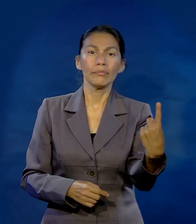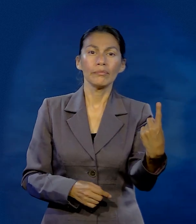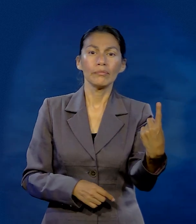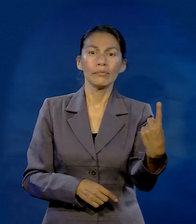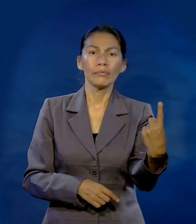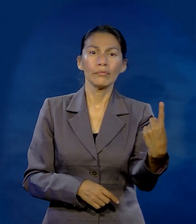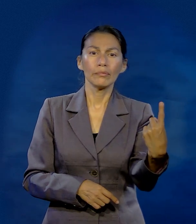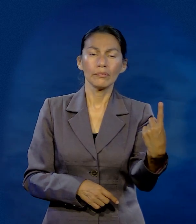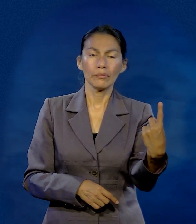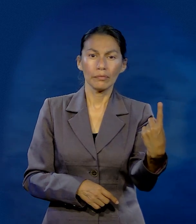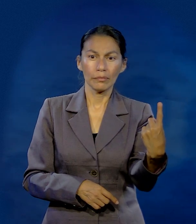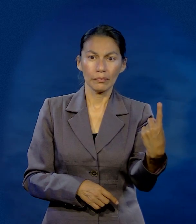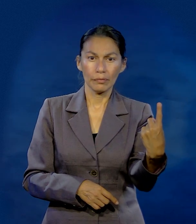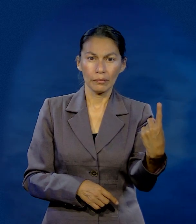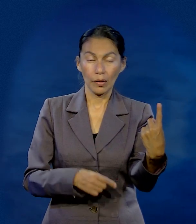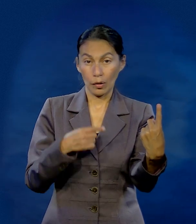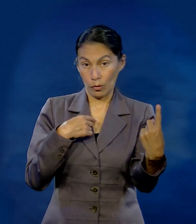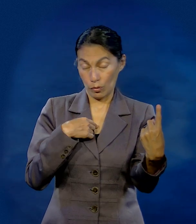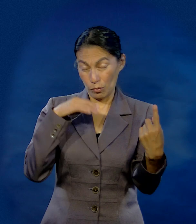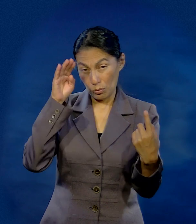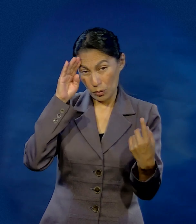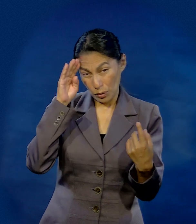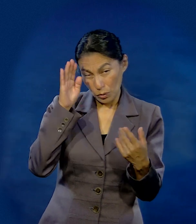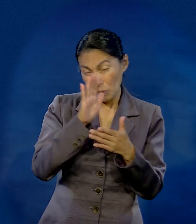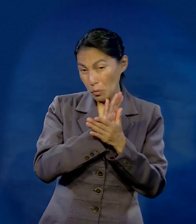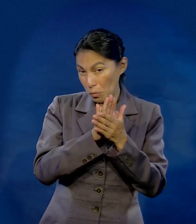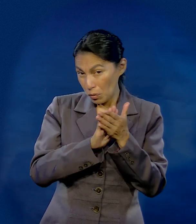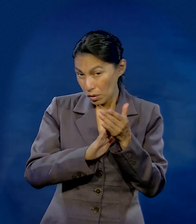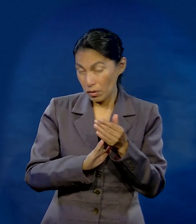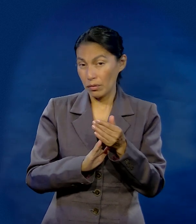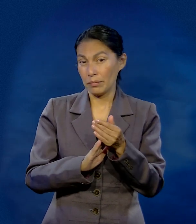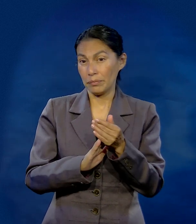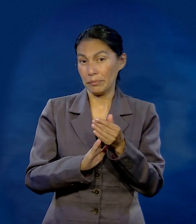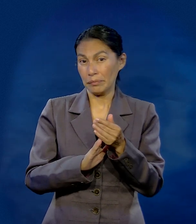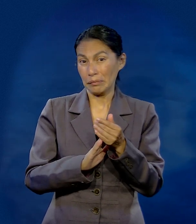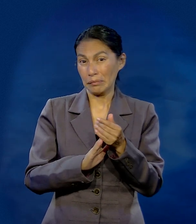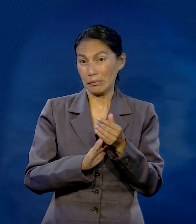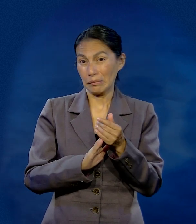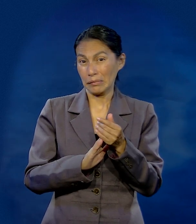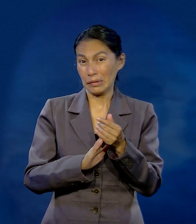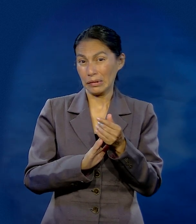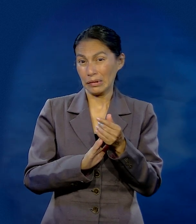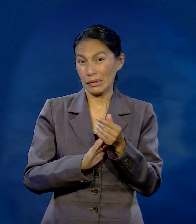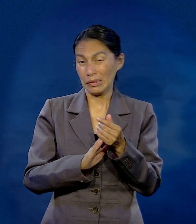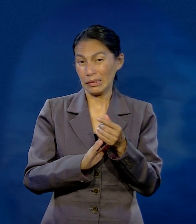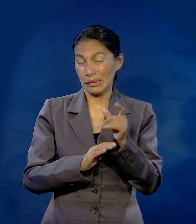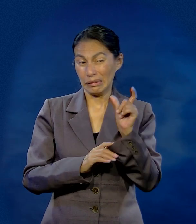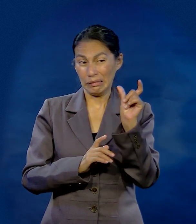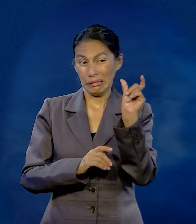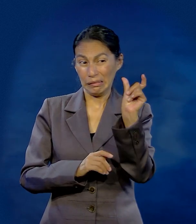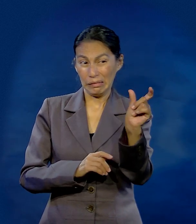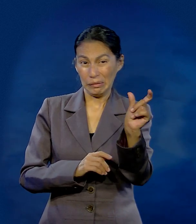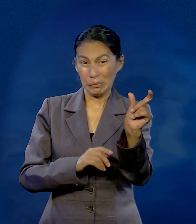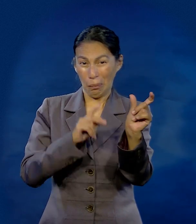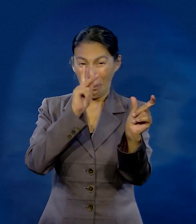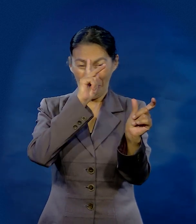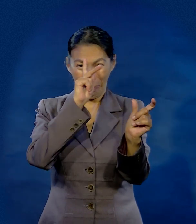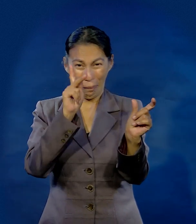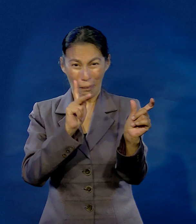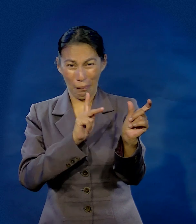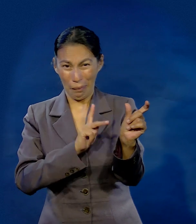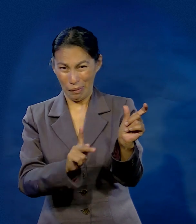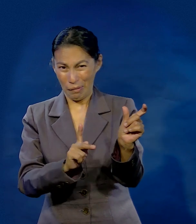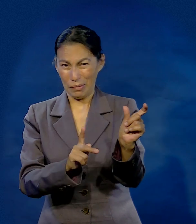un adjetivo que Jesús dirigió a una persona en particular en el marco de lo que usted estudiaremos esta noche